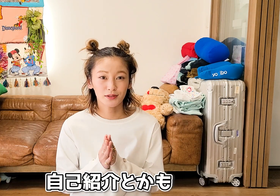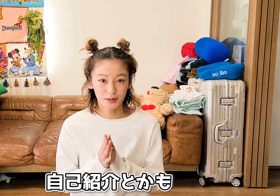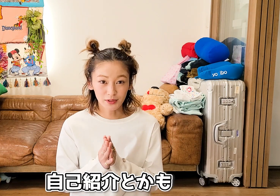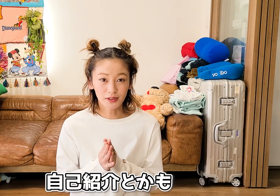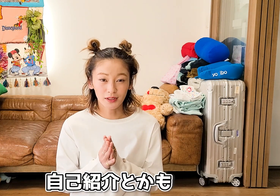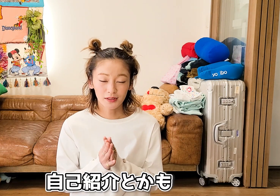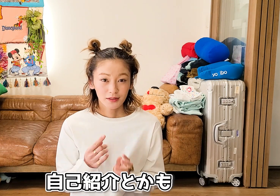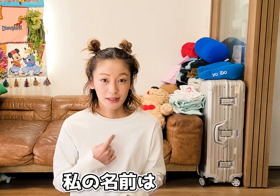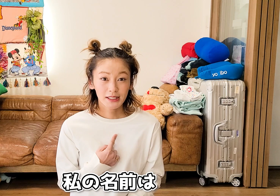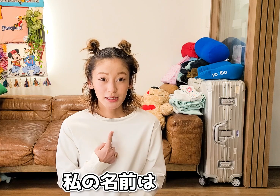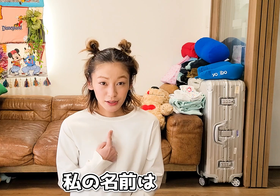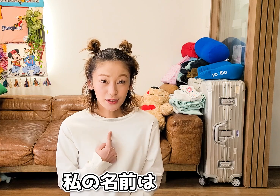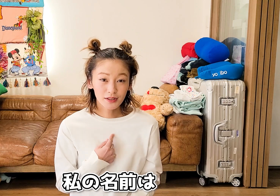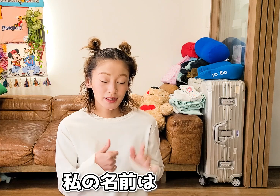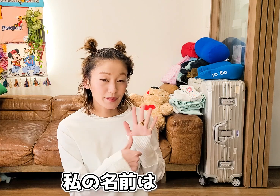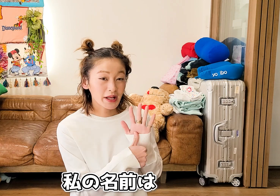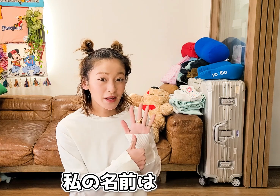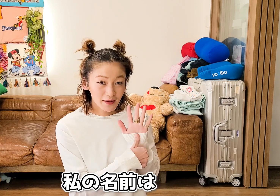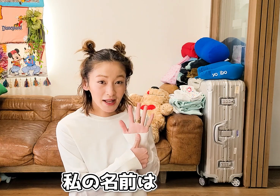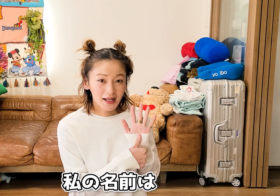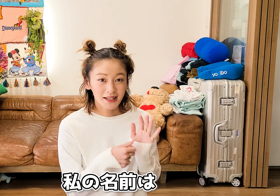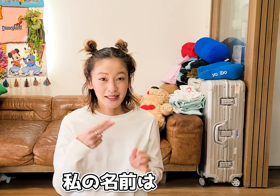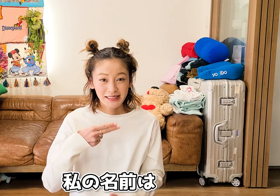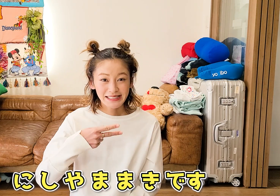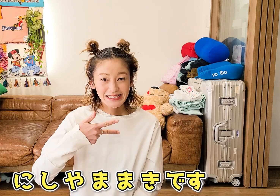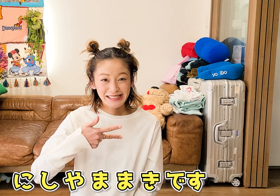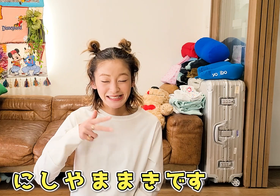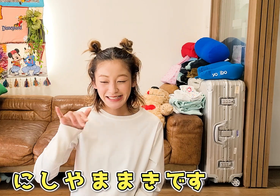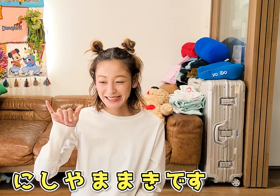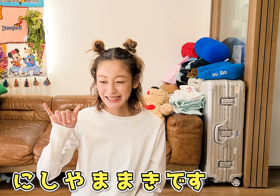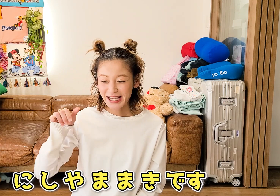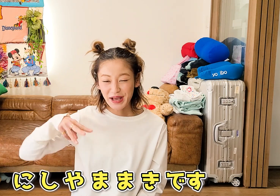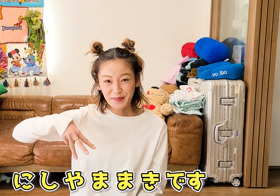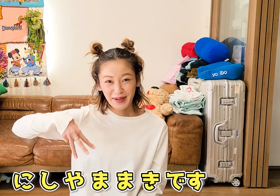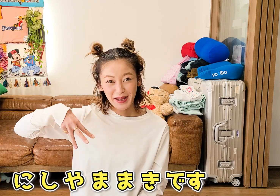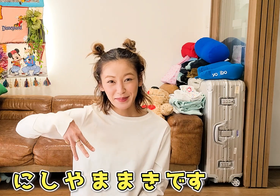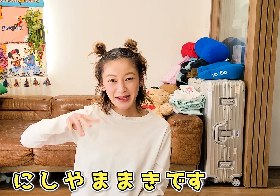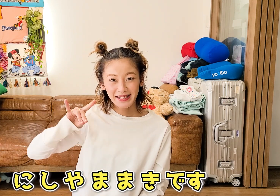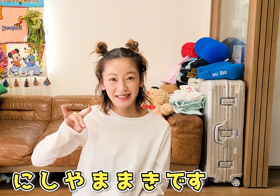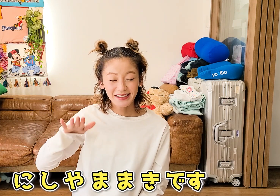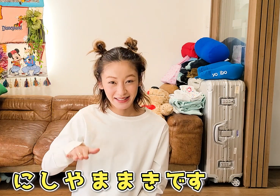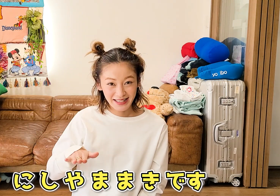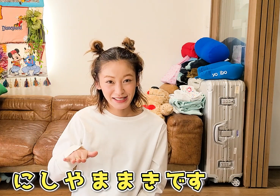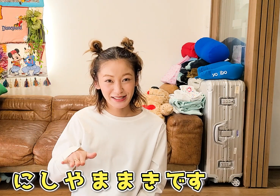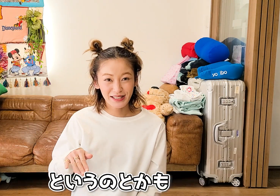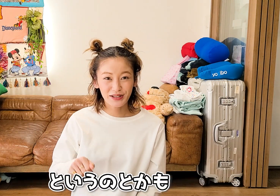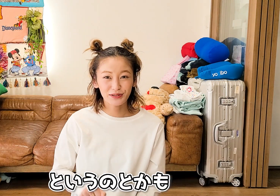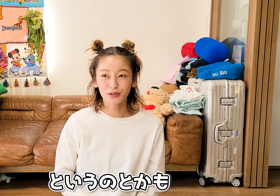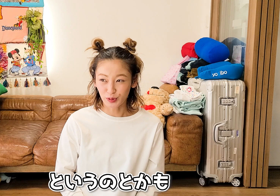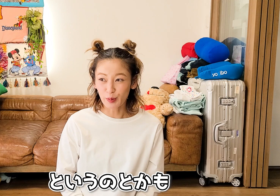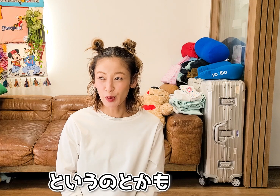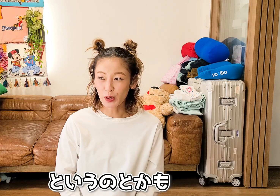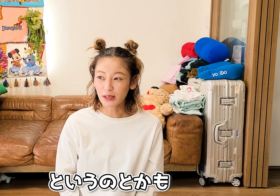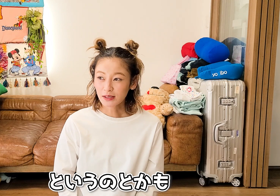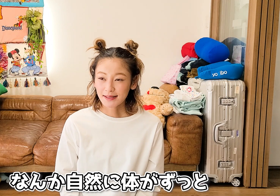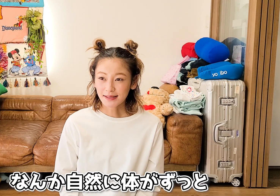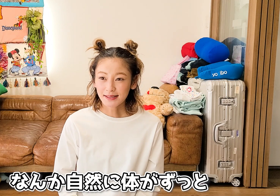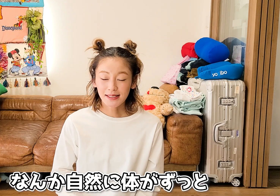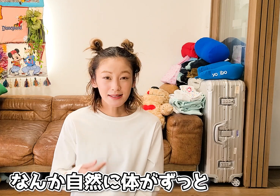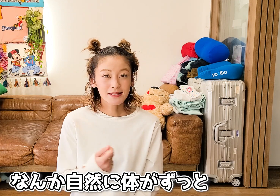かも、私の名前は西山真希ですっていうのとかも、なんか自然に体